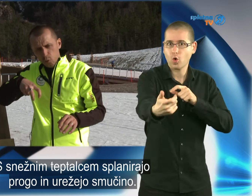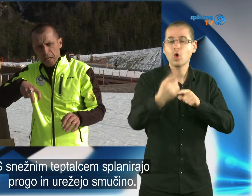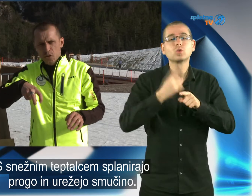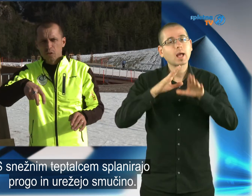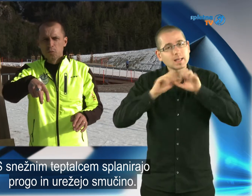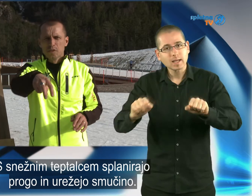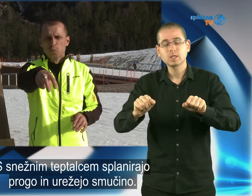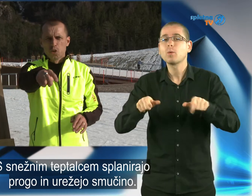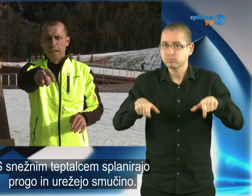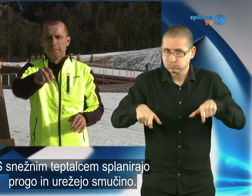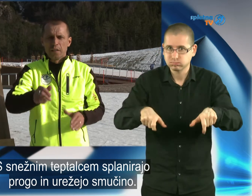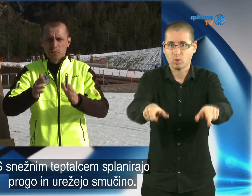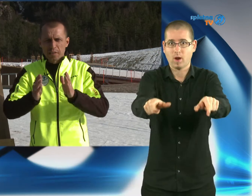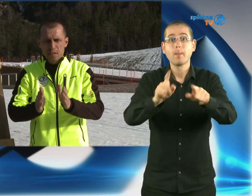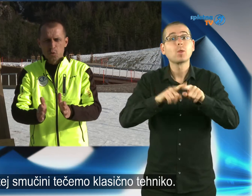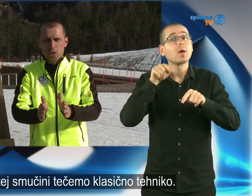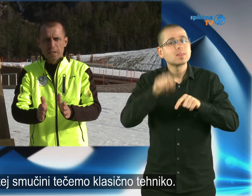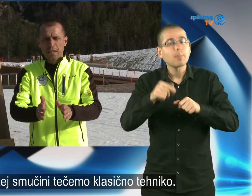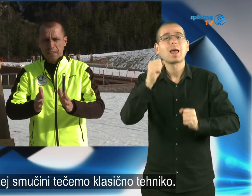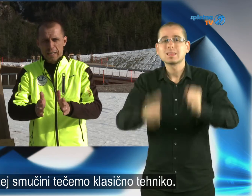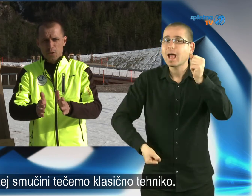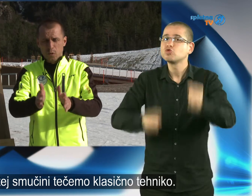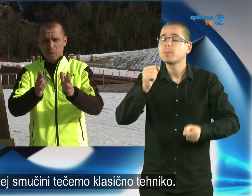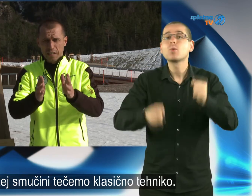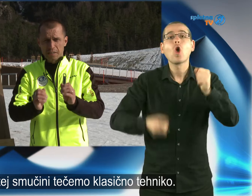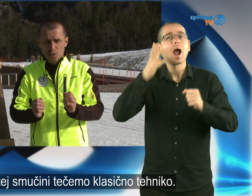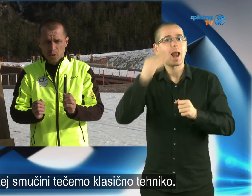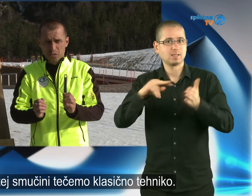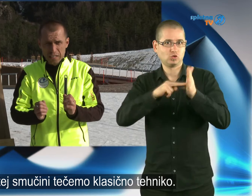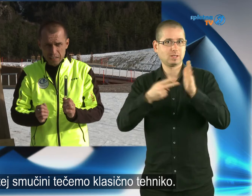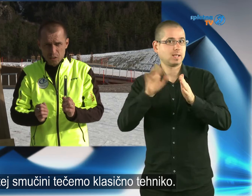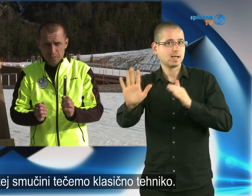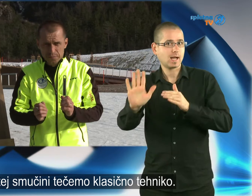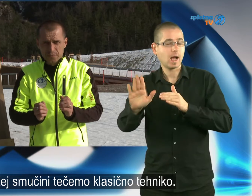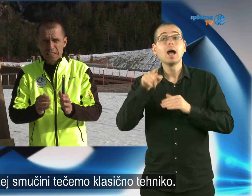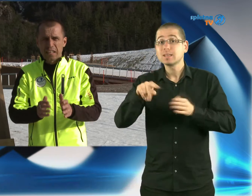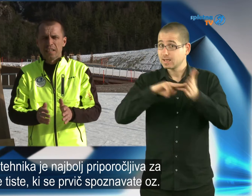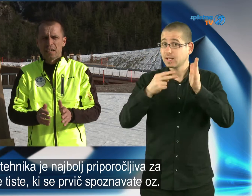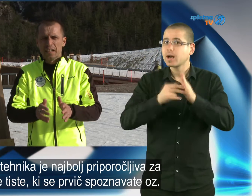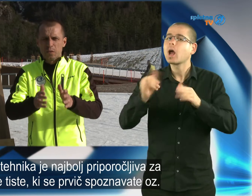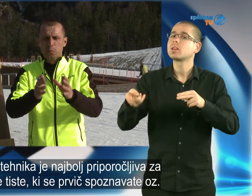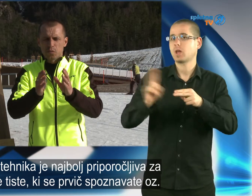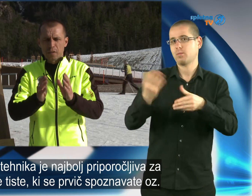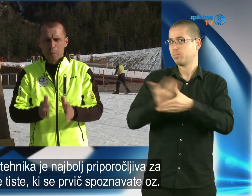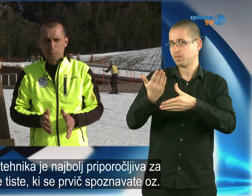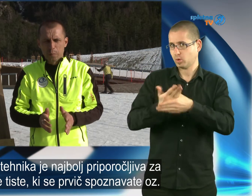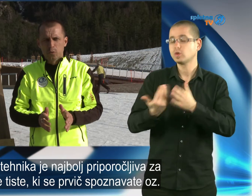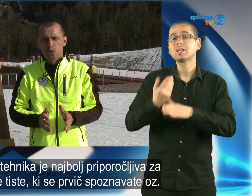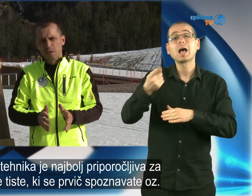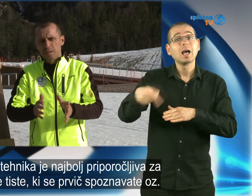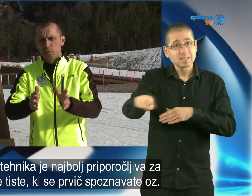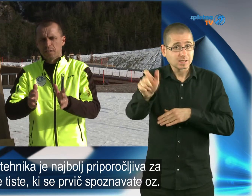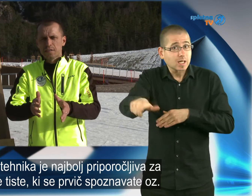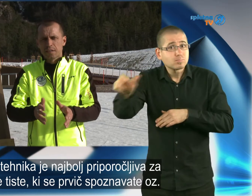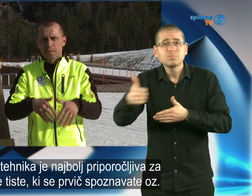in urežejo tudi smučine. In v tej smučini tečemo klasično tehniko. Ta tehnika je v bistvu najbolj